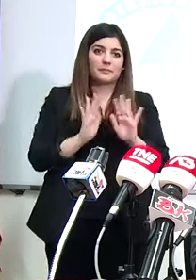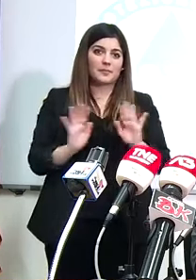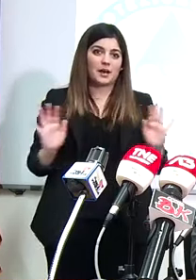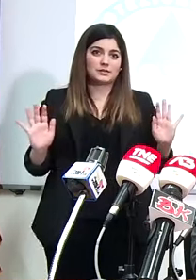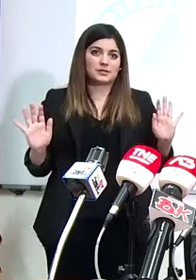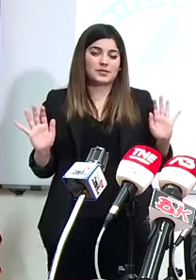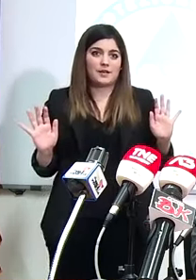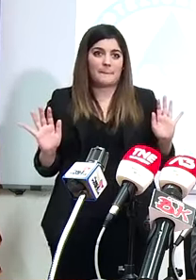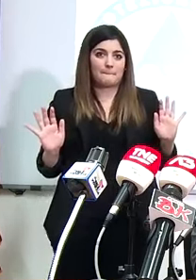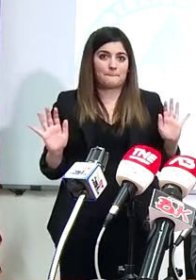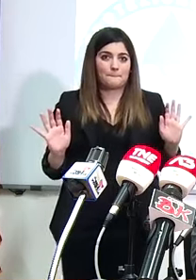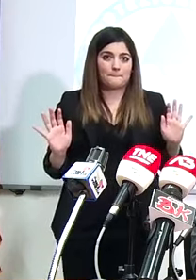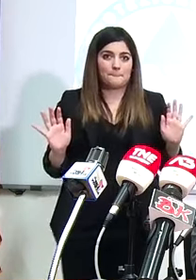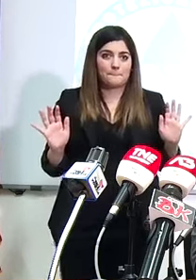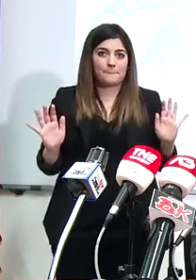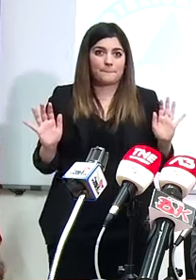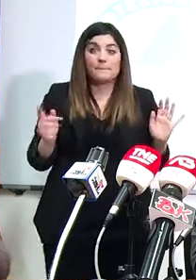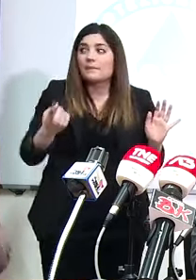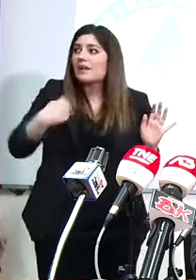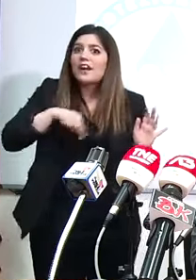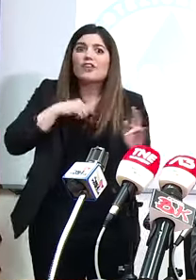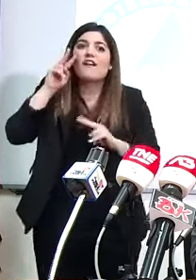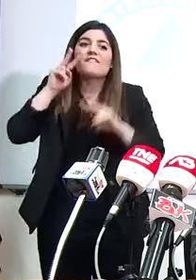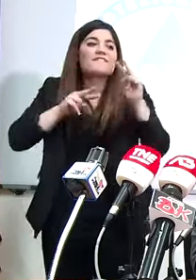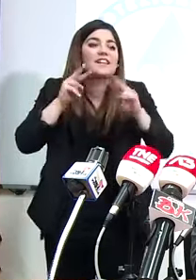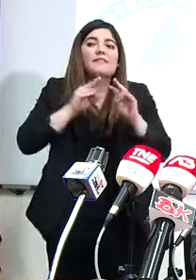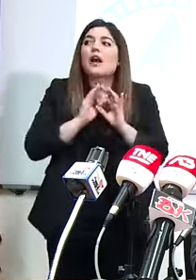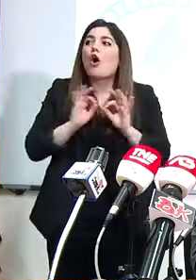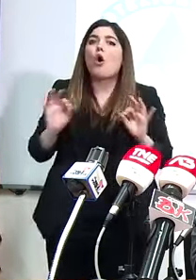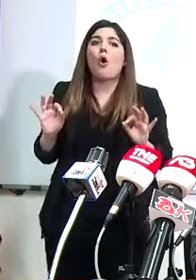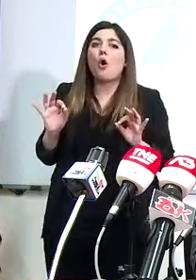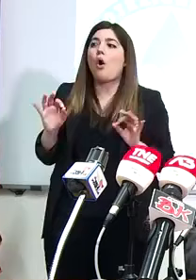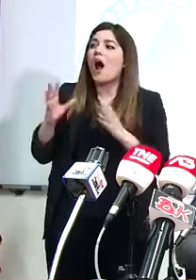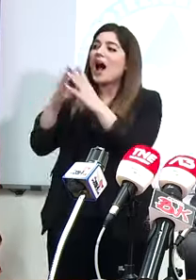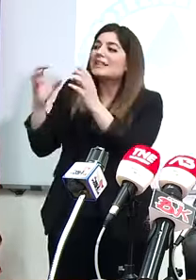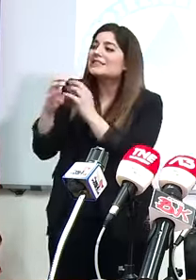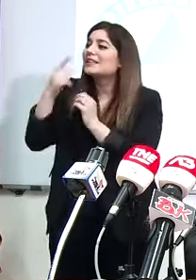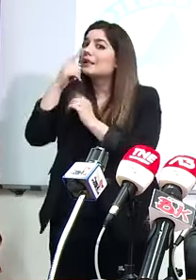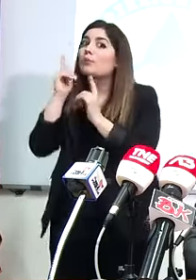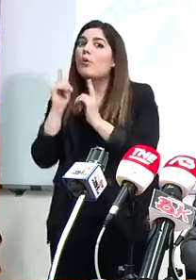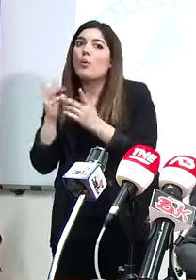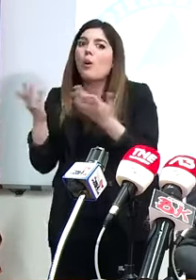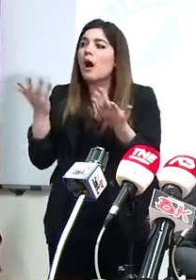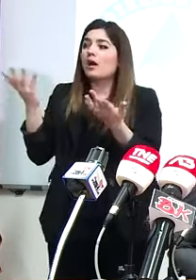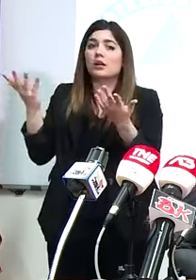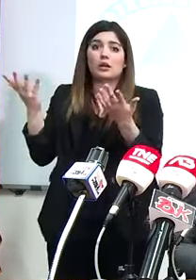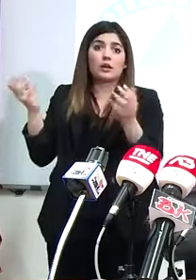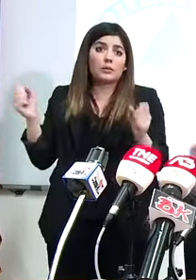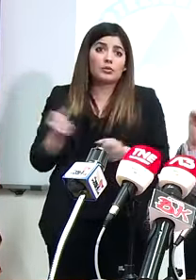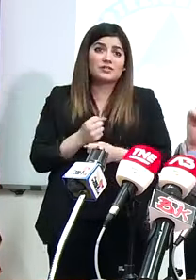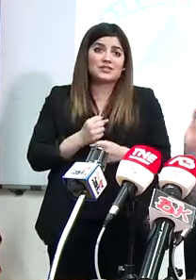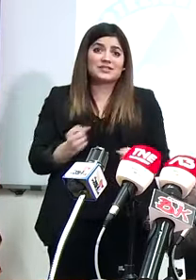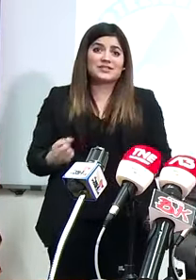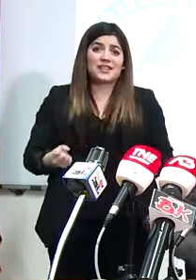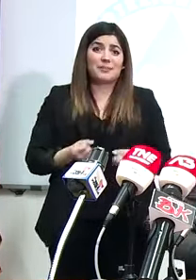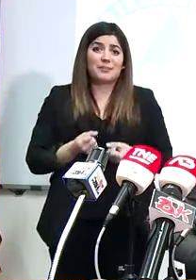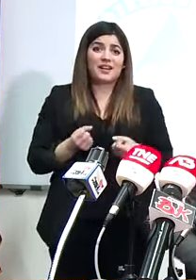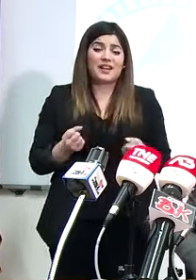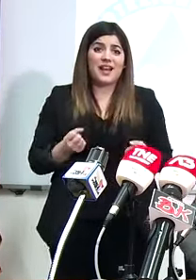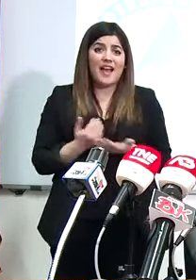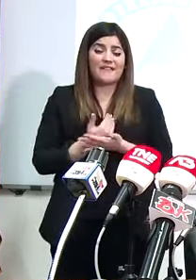facevamo noi esimerci dal verificare impossibile potremmo essere accusati perdonatemi accusati fra virgolette